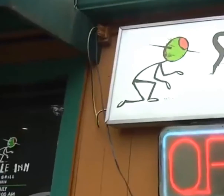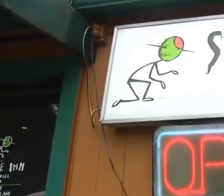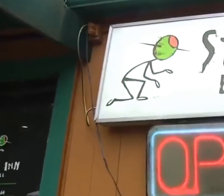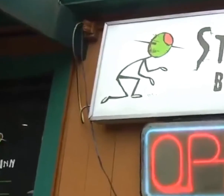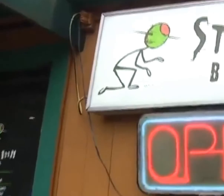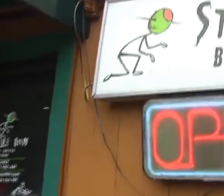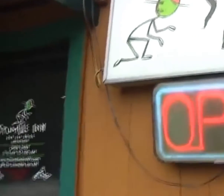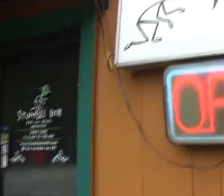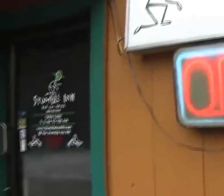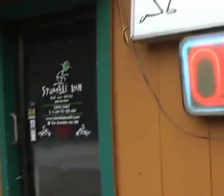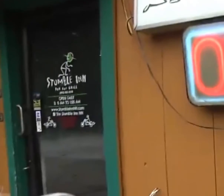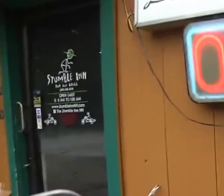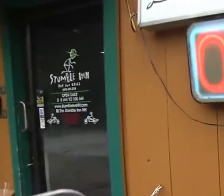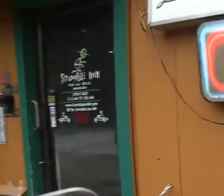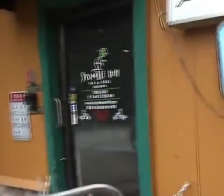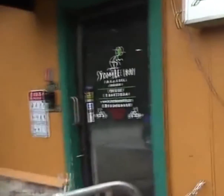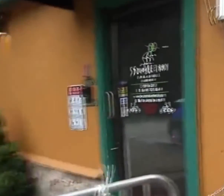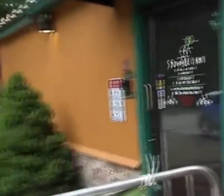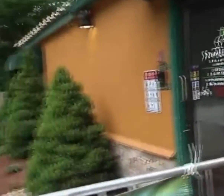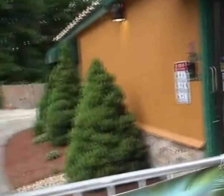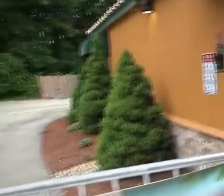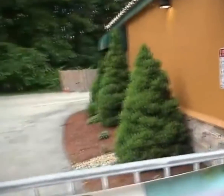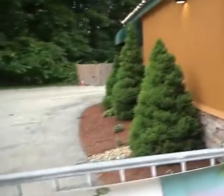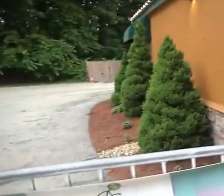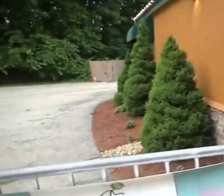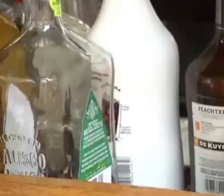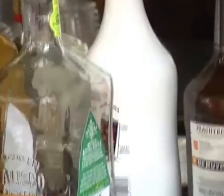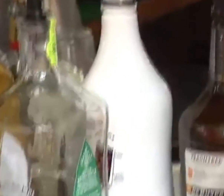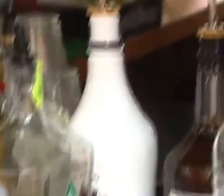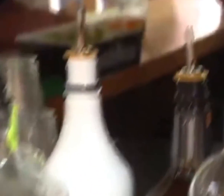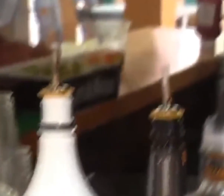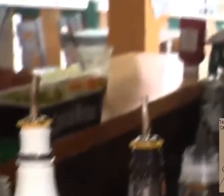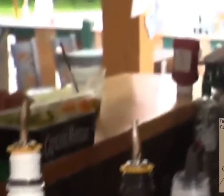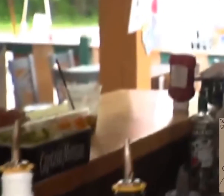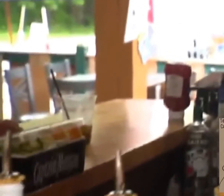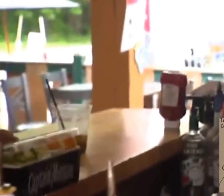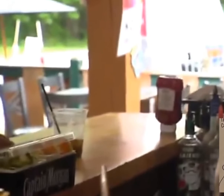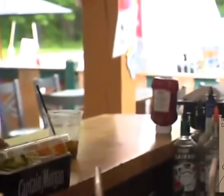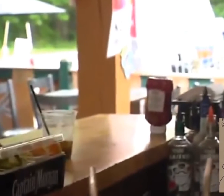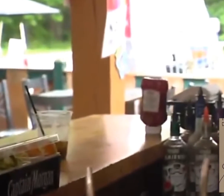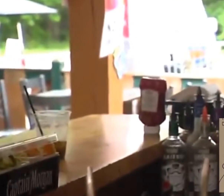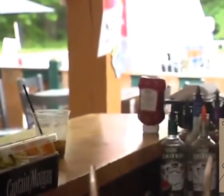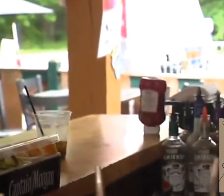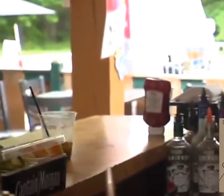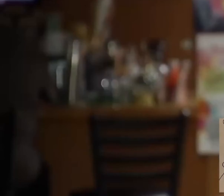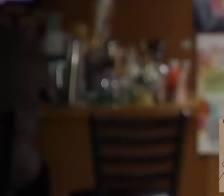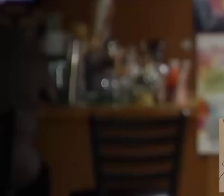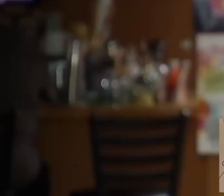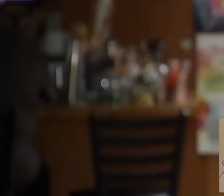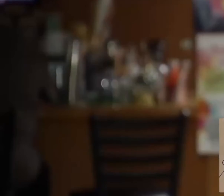रेस्टोरेंट में 2800 रुपये खाने के बिल पर दिए 11,80,000 टिप। यूएस के न्यू हैम्पशायर में एक